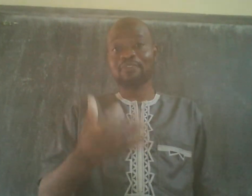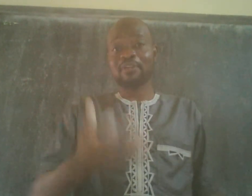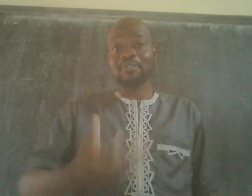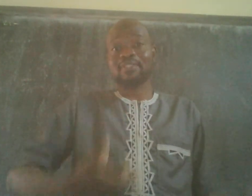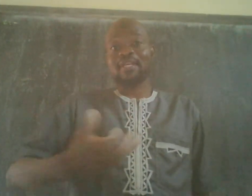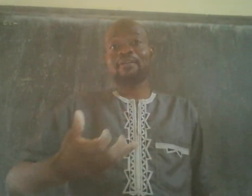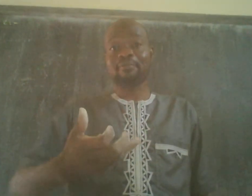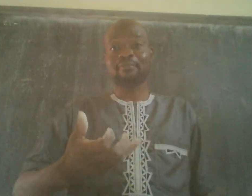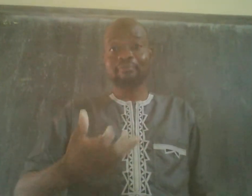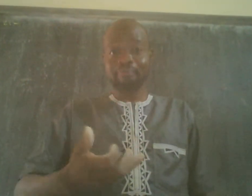femme sent,